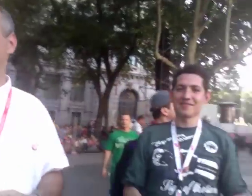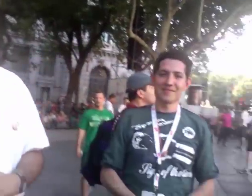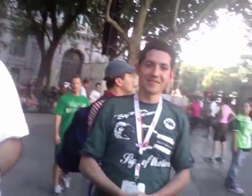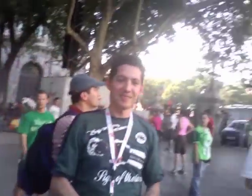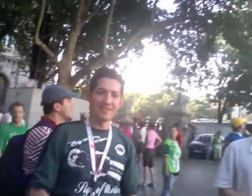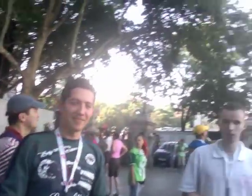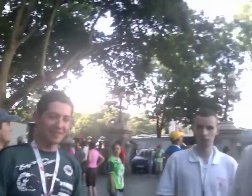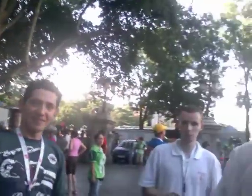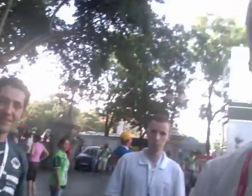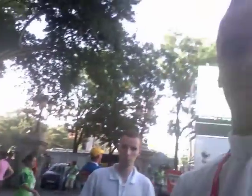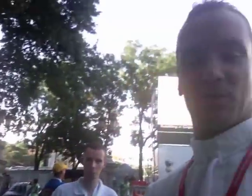Sí.